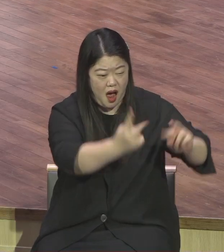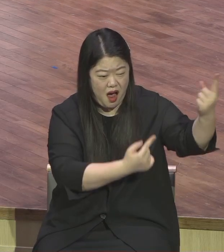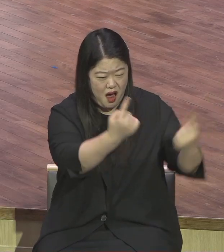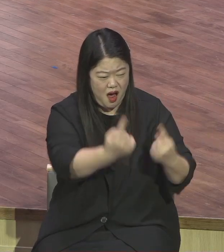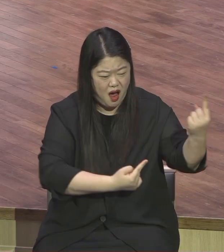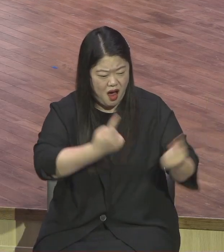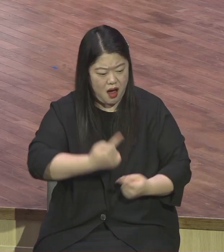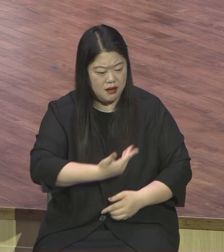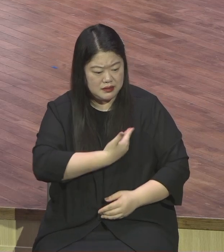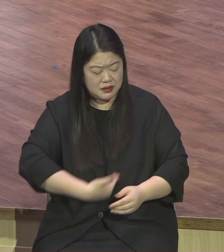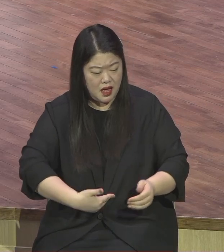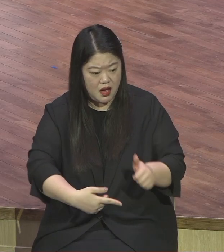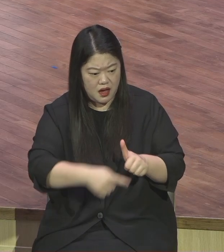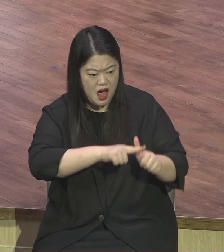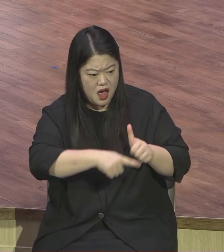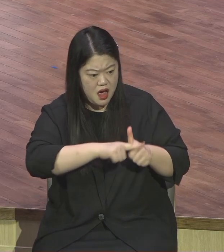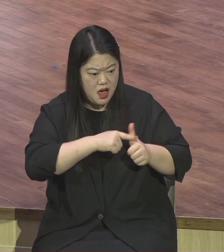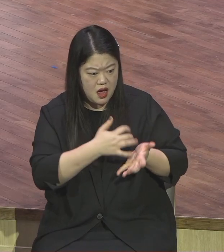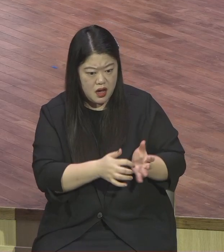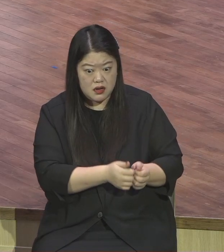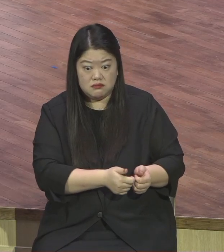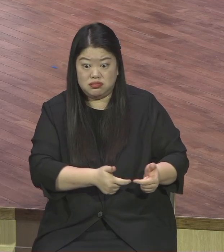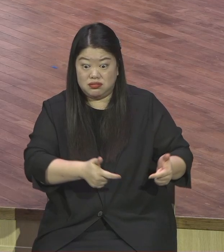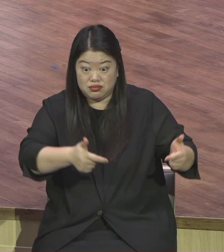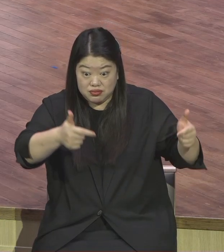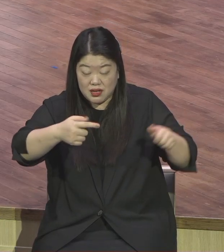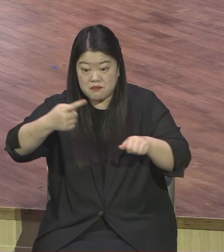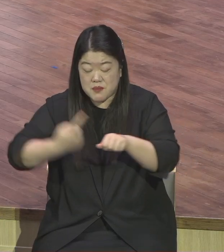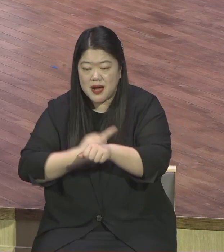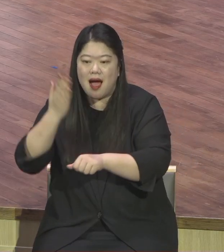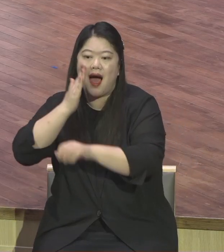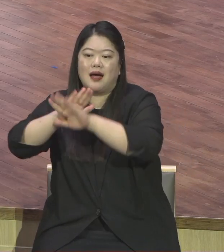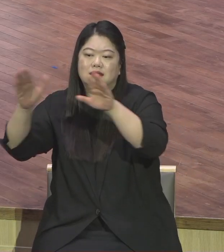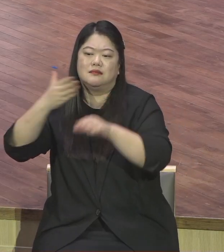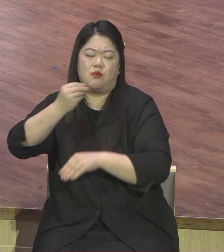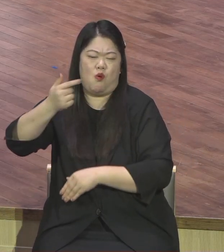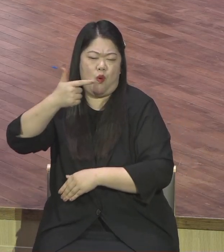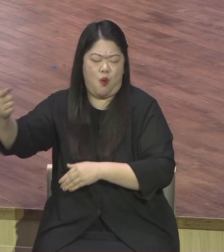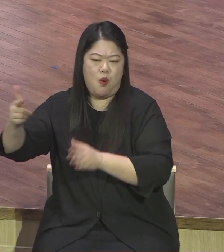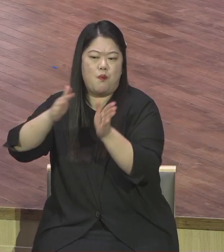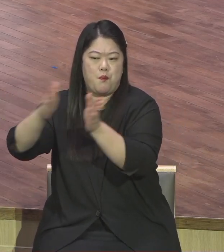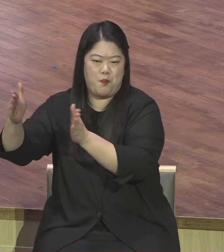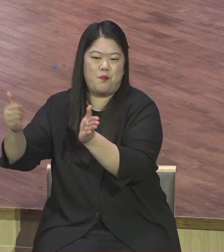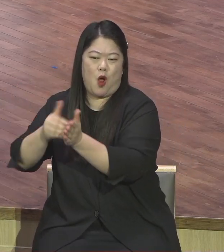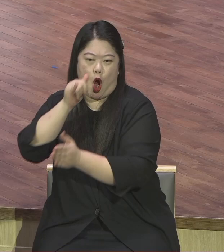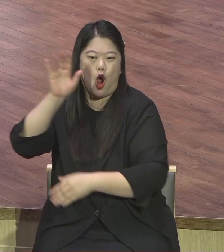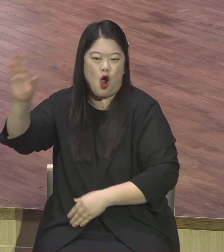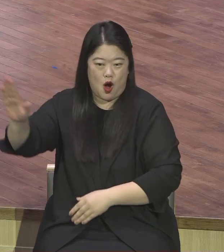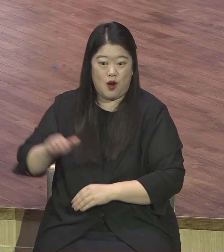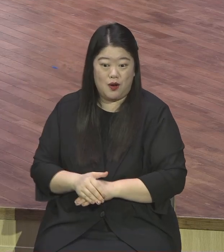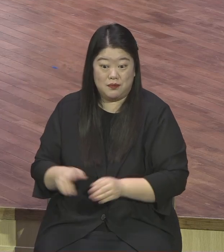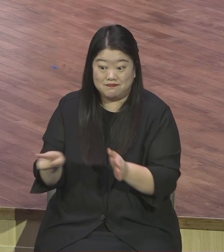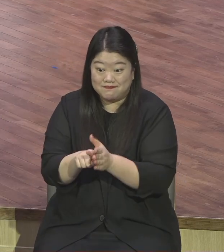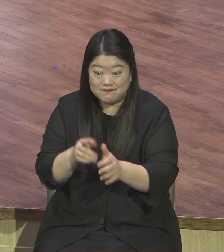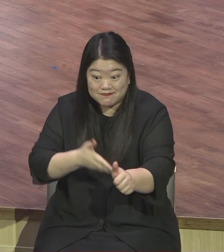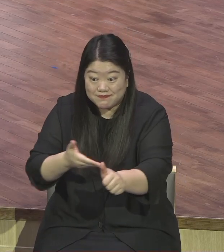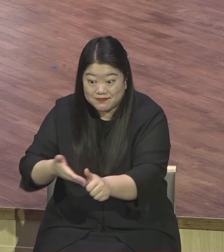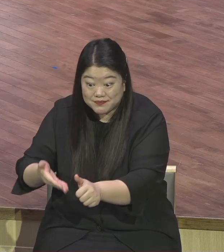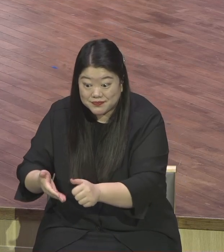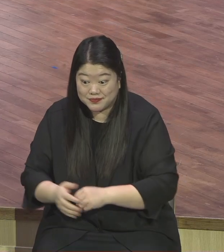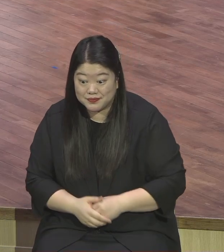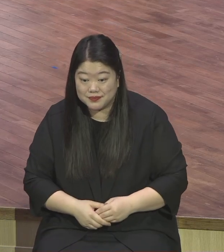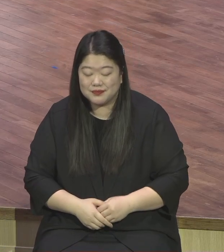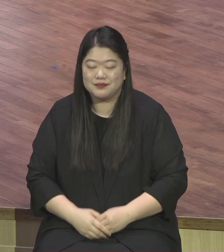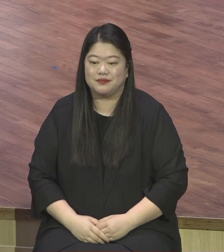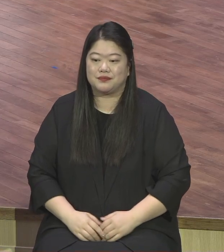빛이 나는 그런 삶을 살게 될 것이다. 이 축복받기를 제물로 축복합니다. 결론입니다. 최근 방송